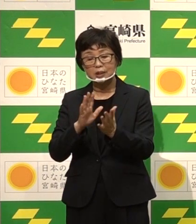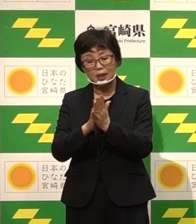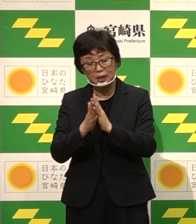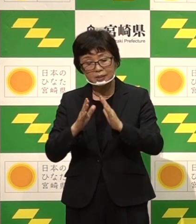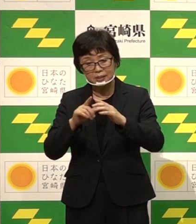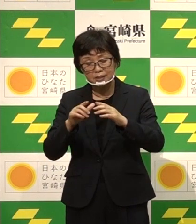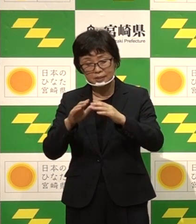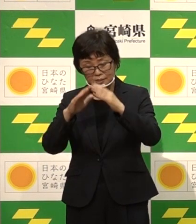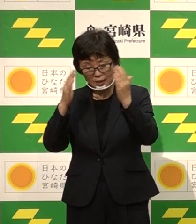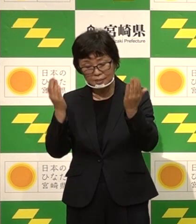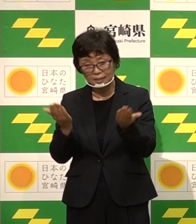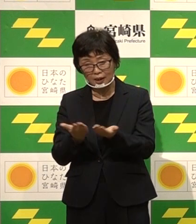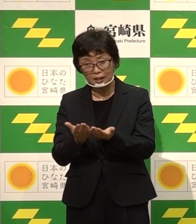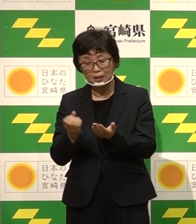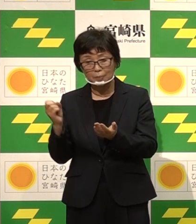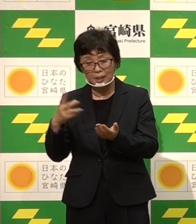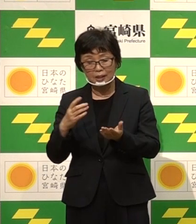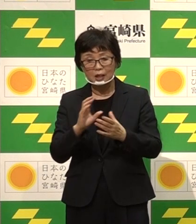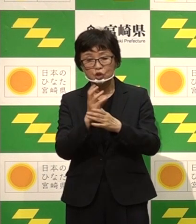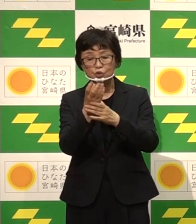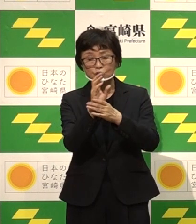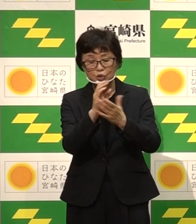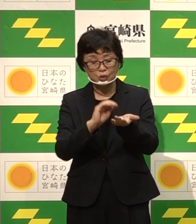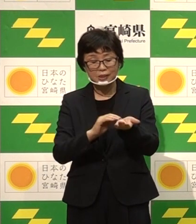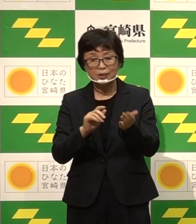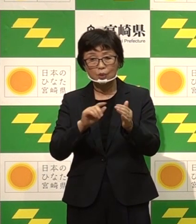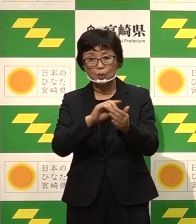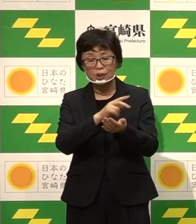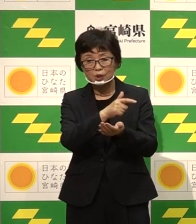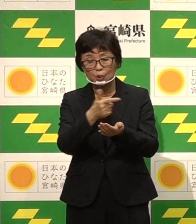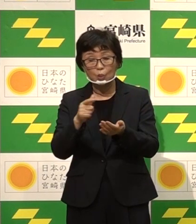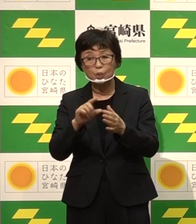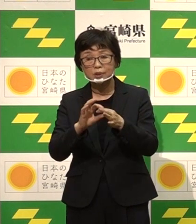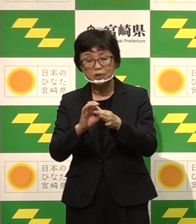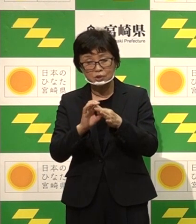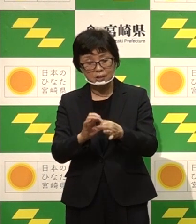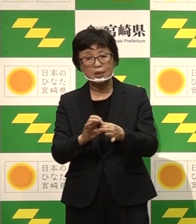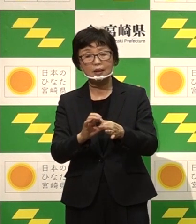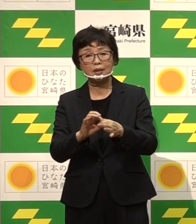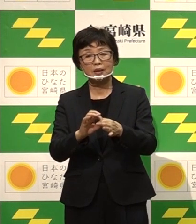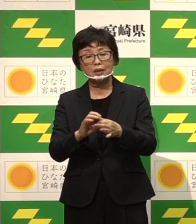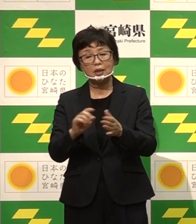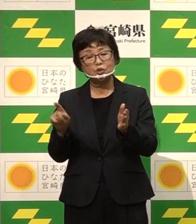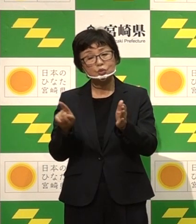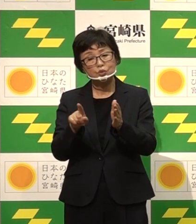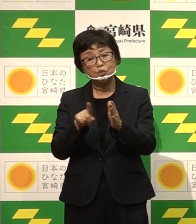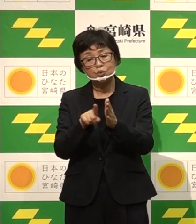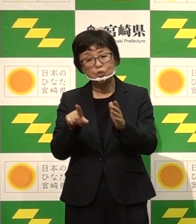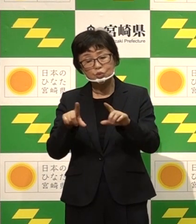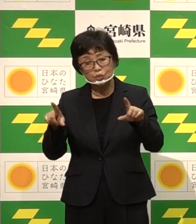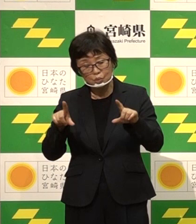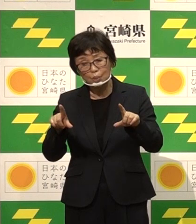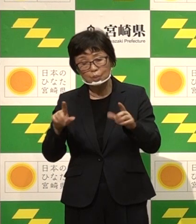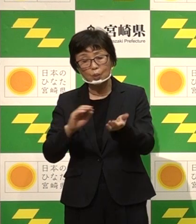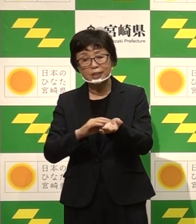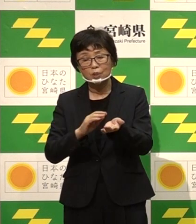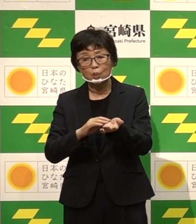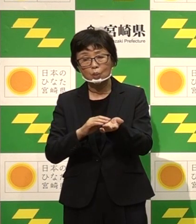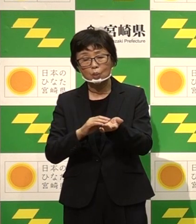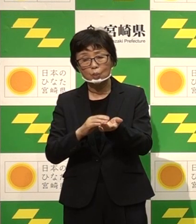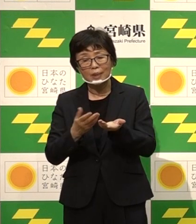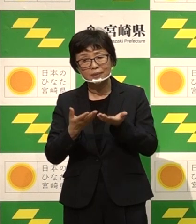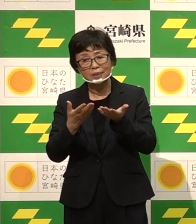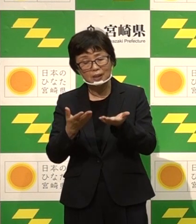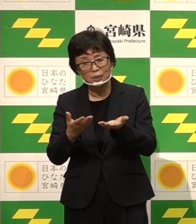き申し上げましたような救急医療等のものがですね、通常の 医療サービスを提供できない状況にはないということ